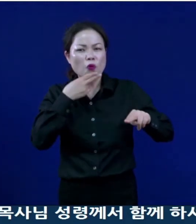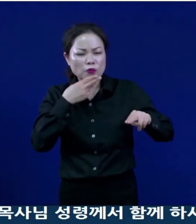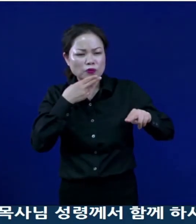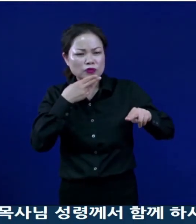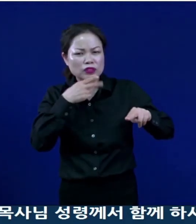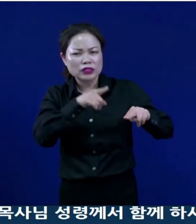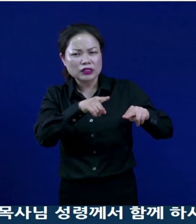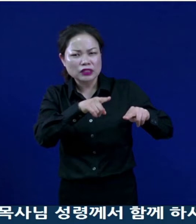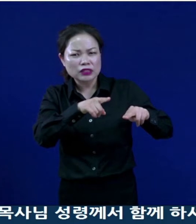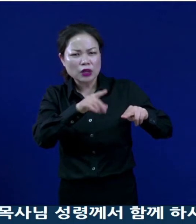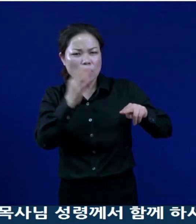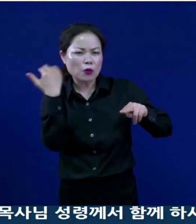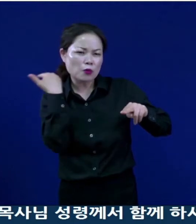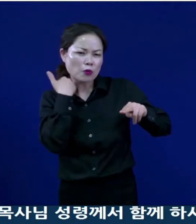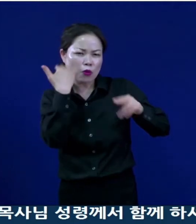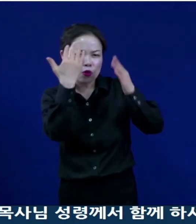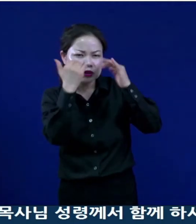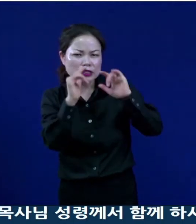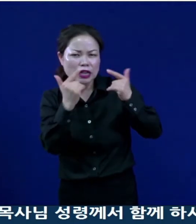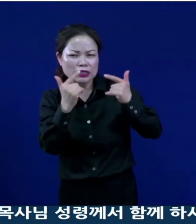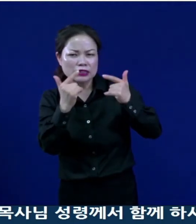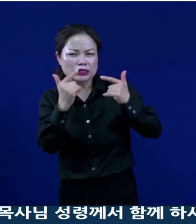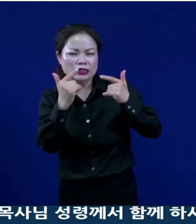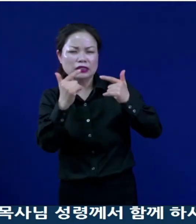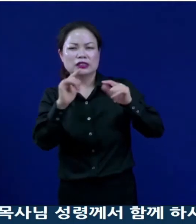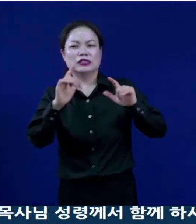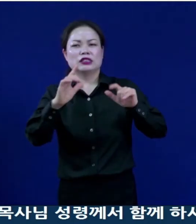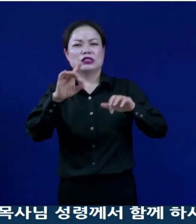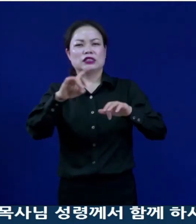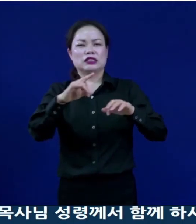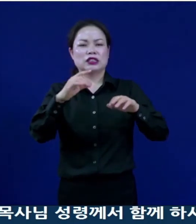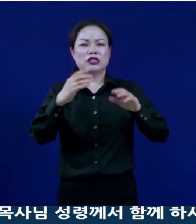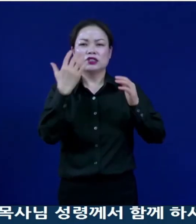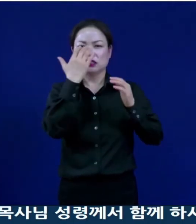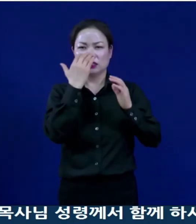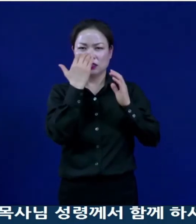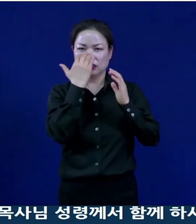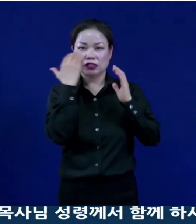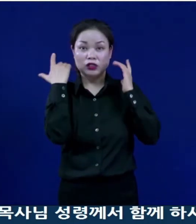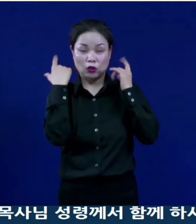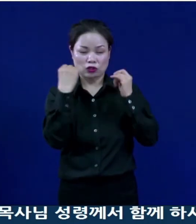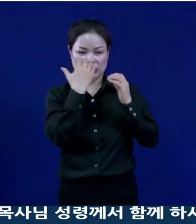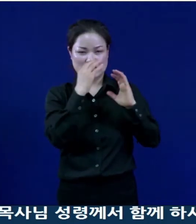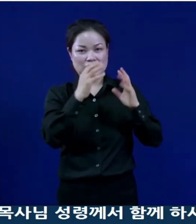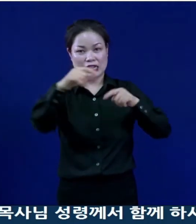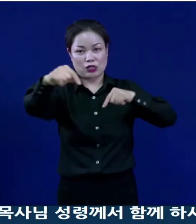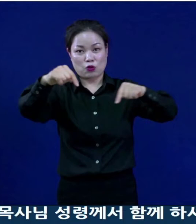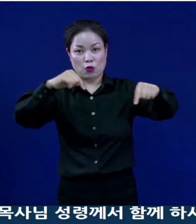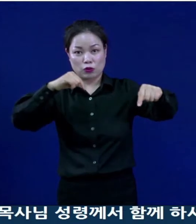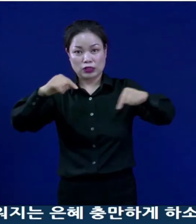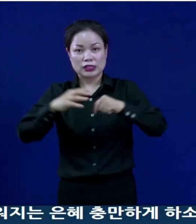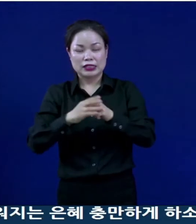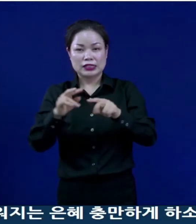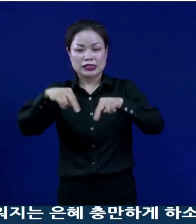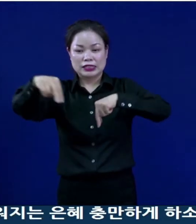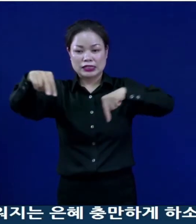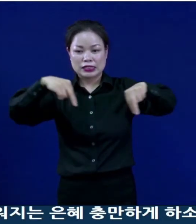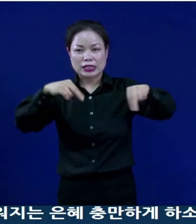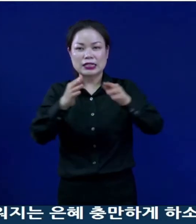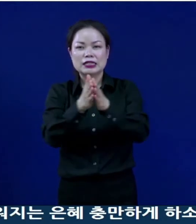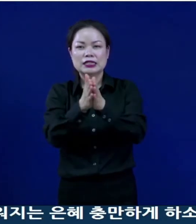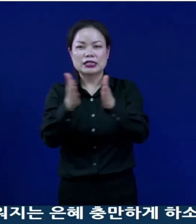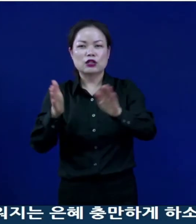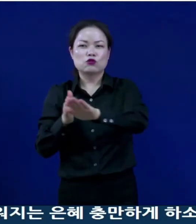않는 왕이 여전히 이스라엘을 통치하고 계심을 또한 나타내 보여주는 책이기도 합니다. 사사기는 그 시작이